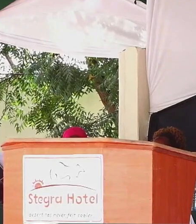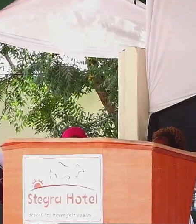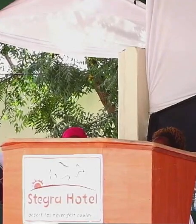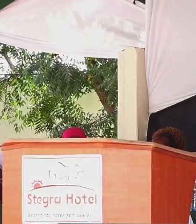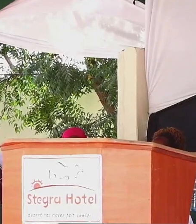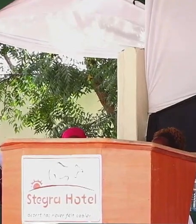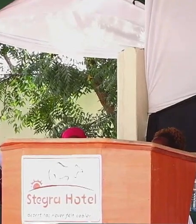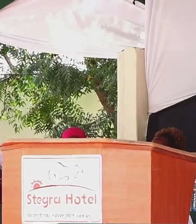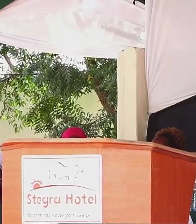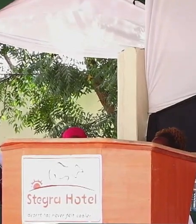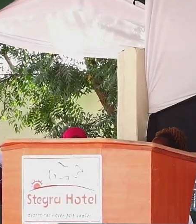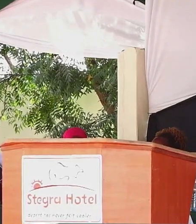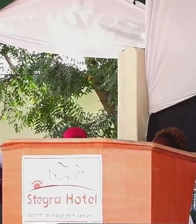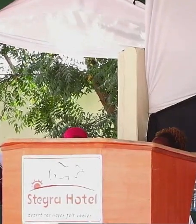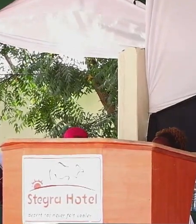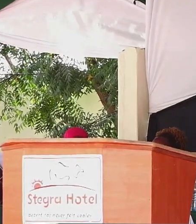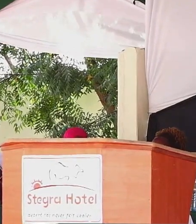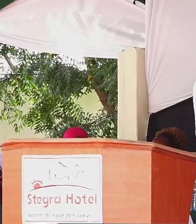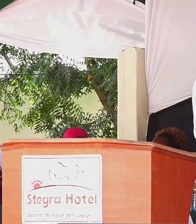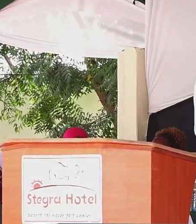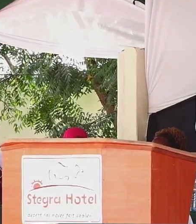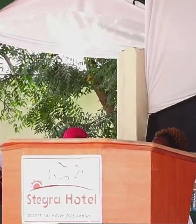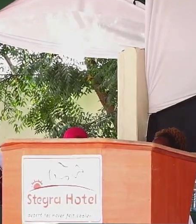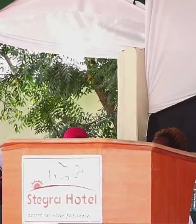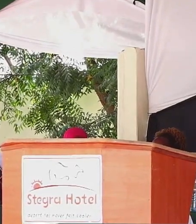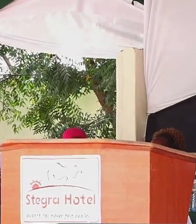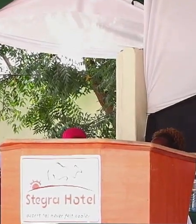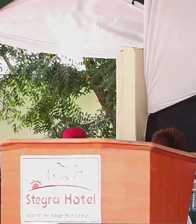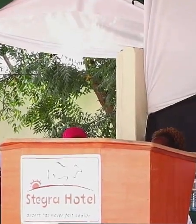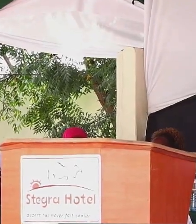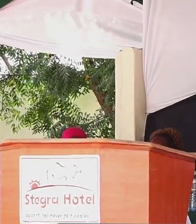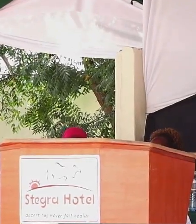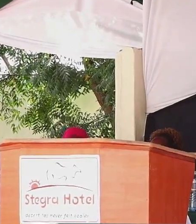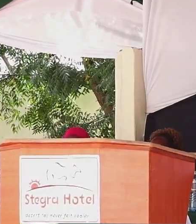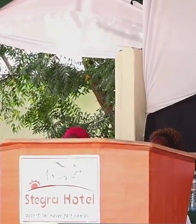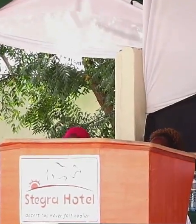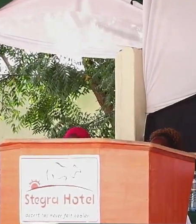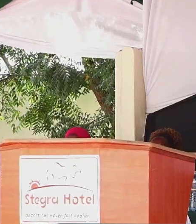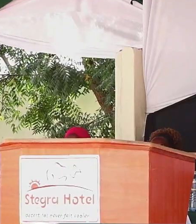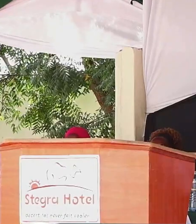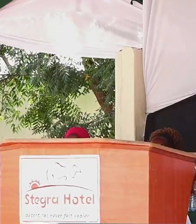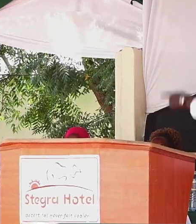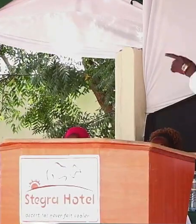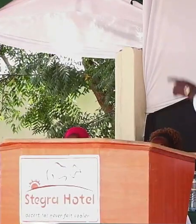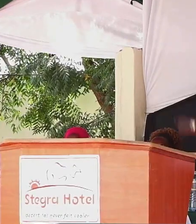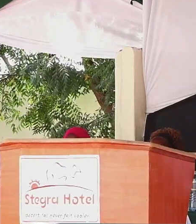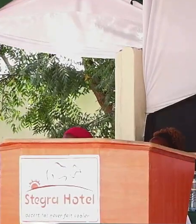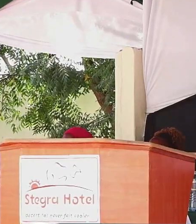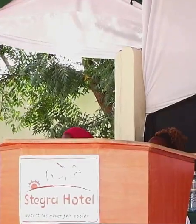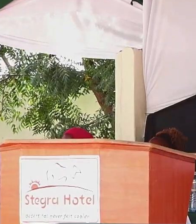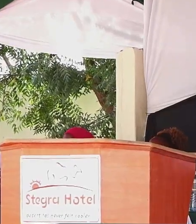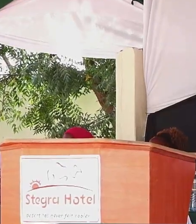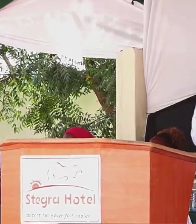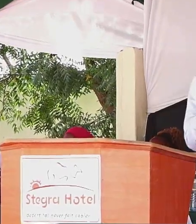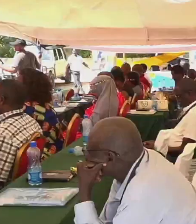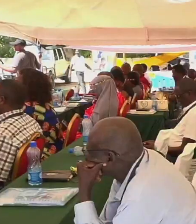mwalimu. Hata nikifutwa kazi sasa bado TSC namba ninajua, tuliajiriwa na